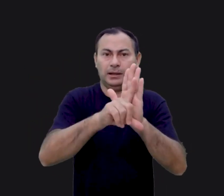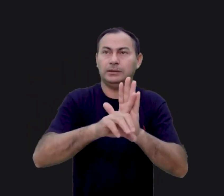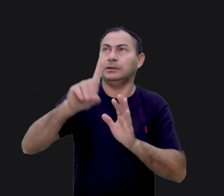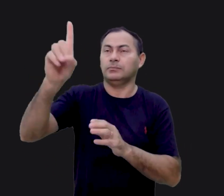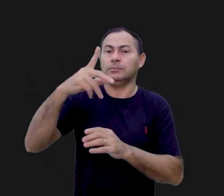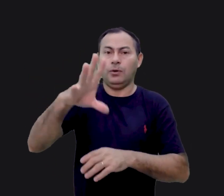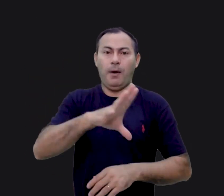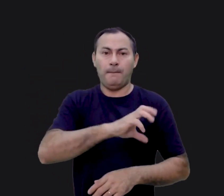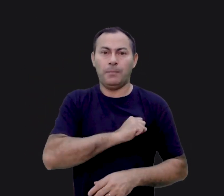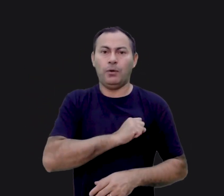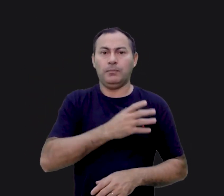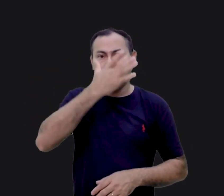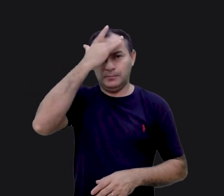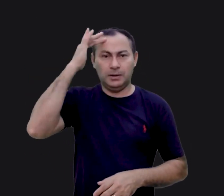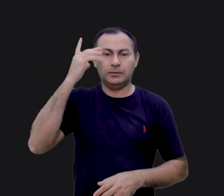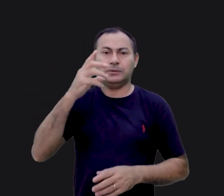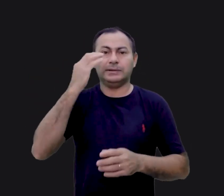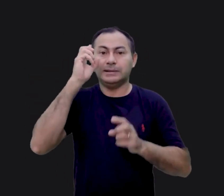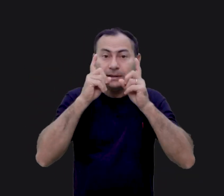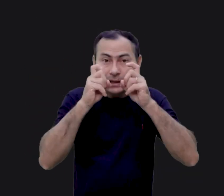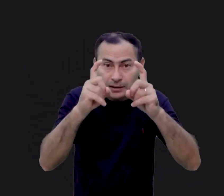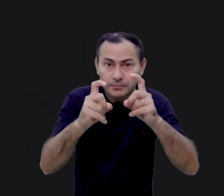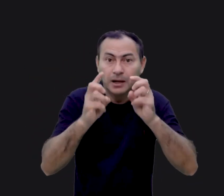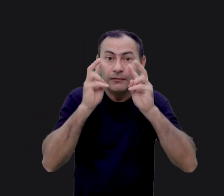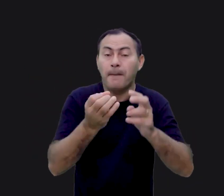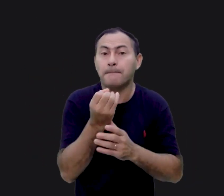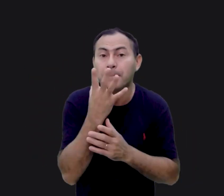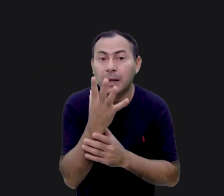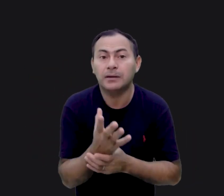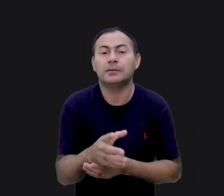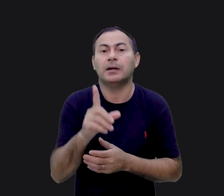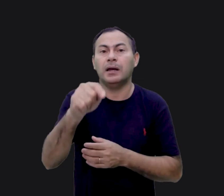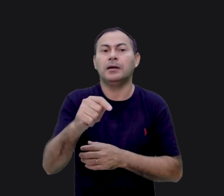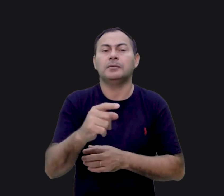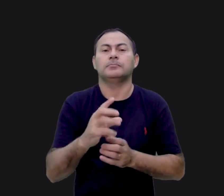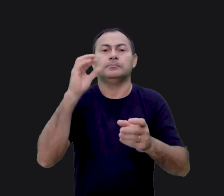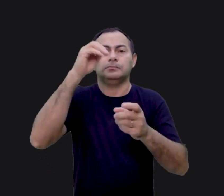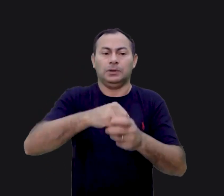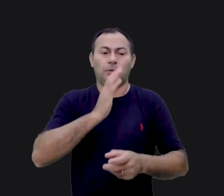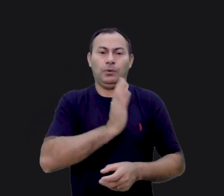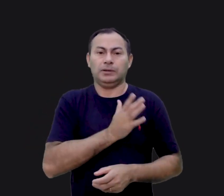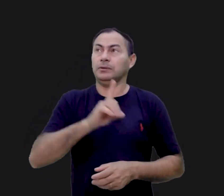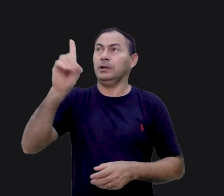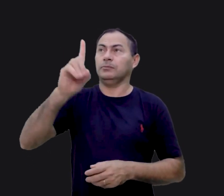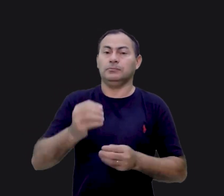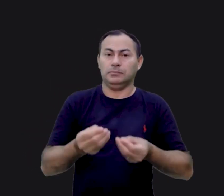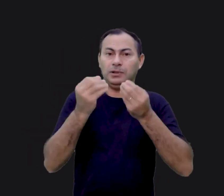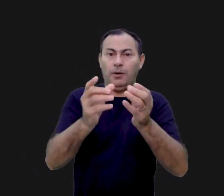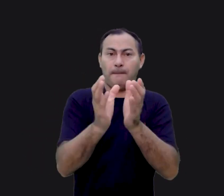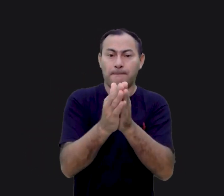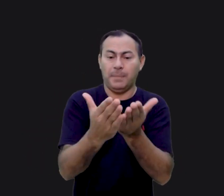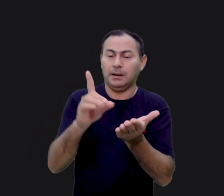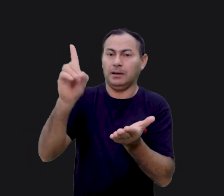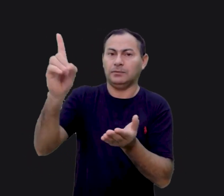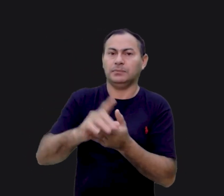toda a lei de Deus nasceram do seu amor pelo homem e do seu interesse em nos ver bem é isso que estava no coração de Deus quando ele nos deu a palavra